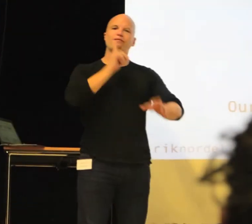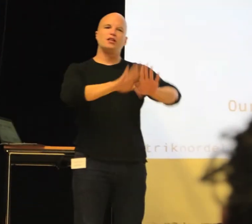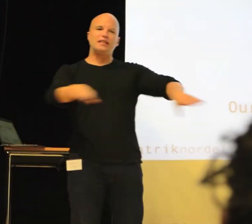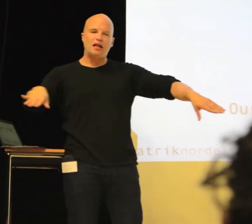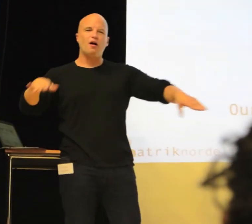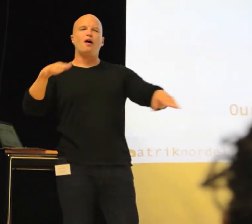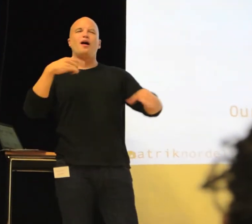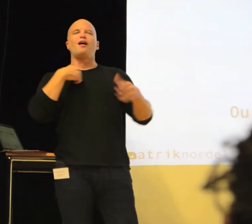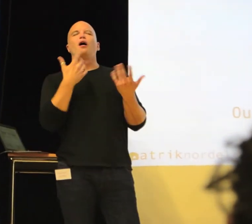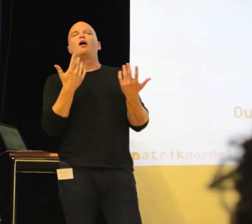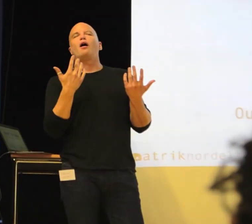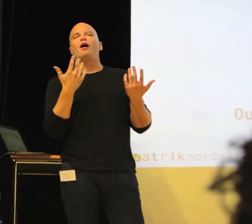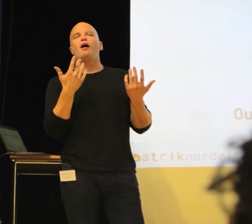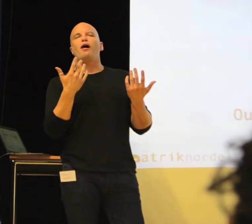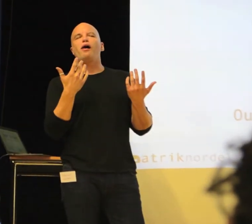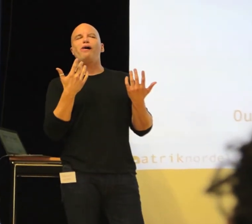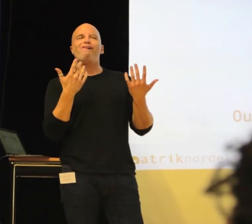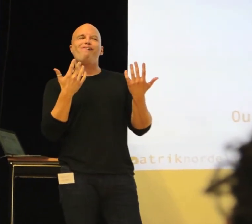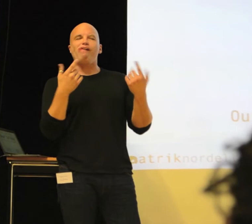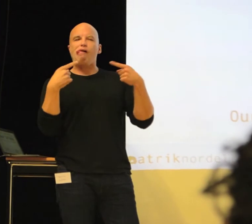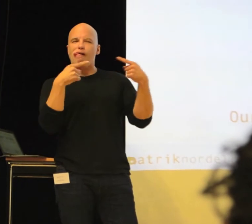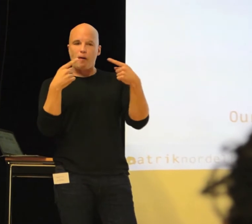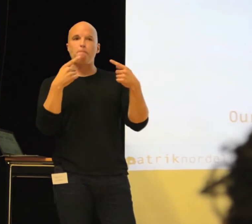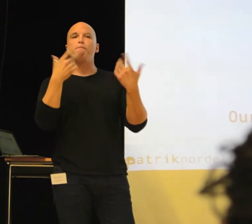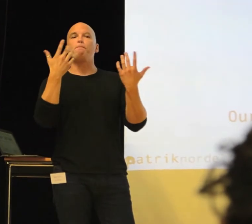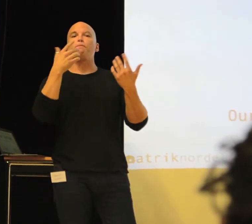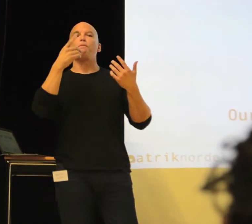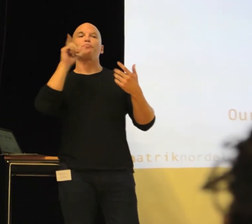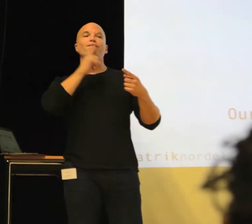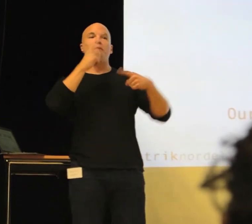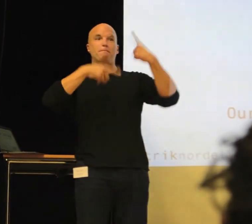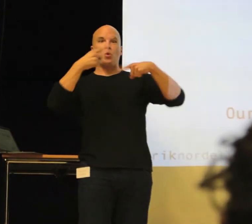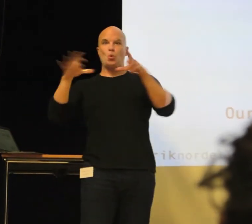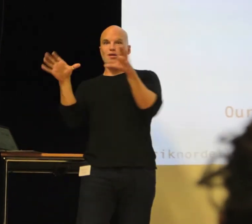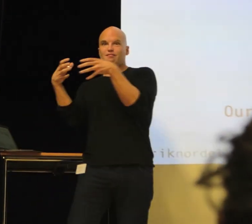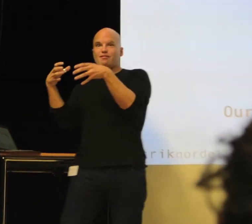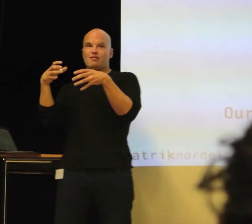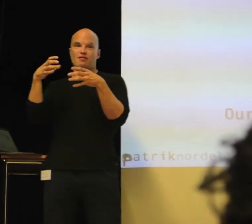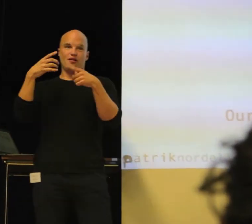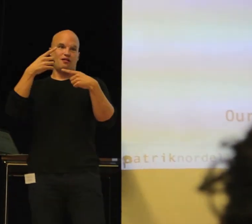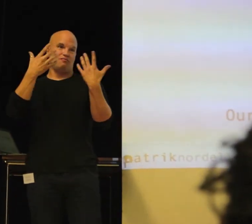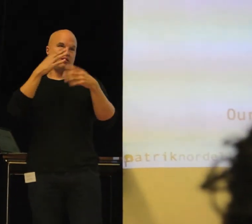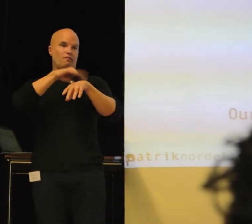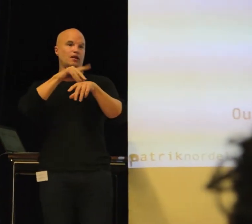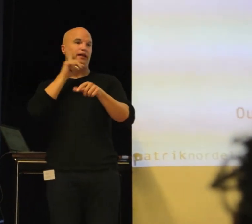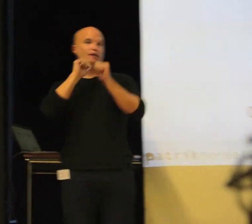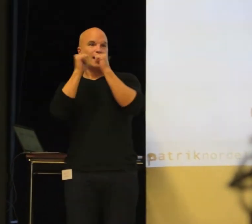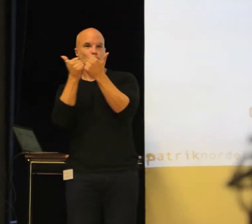der med døvekultur, det er da ikke noget, jeg skal give mit barn. Men døve siger, jamen det skal du netop give dit barn. Og deri er der en